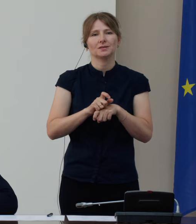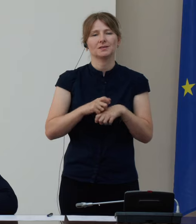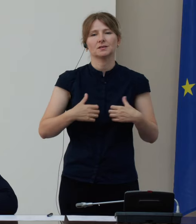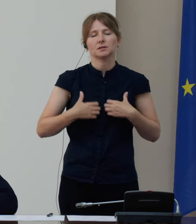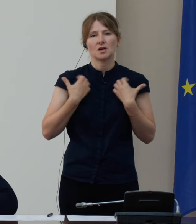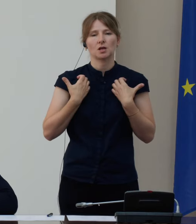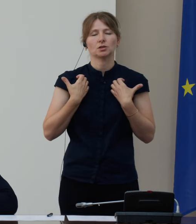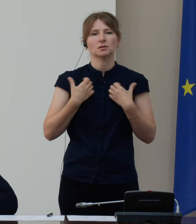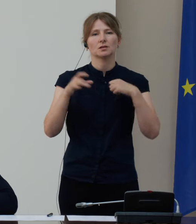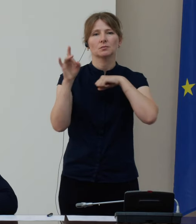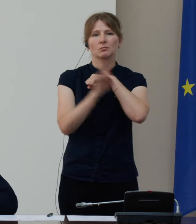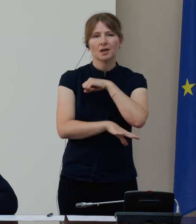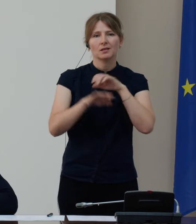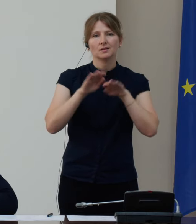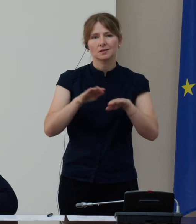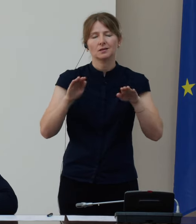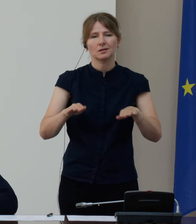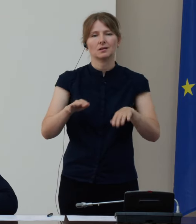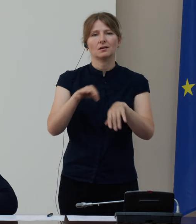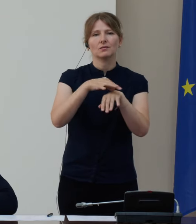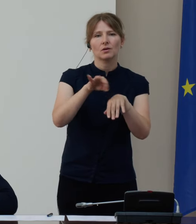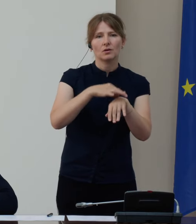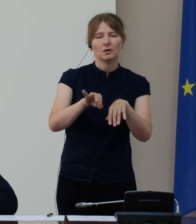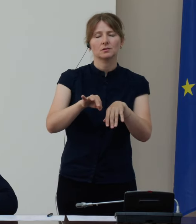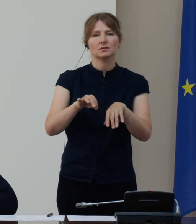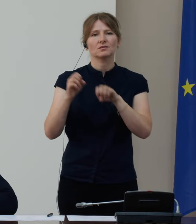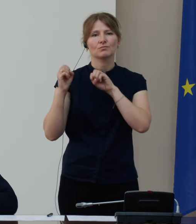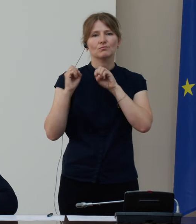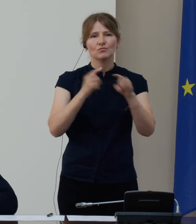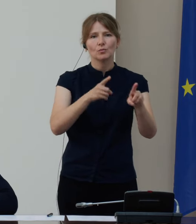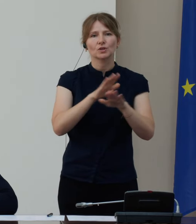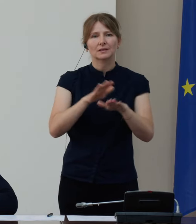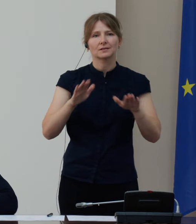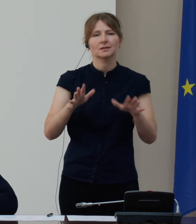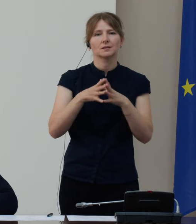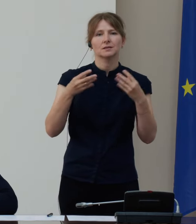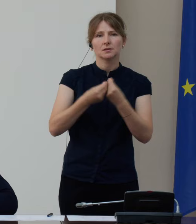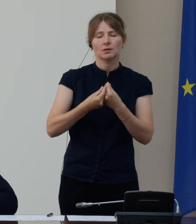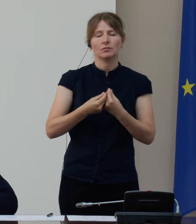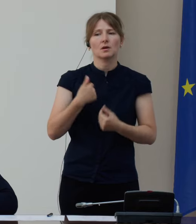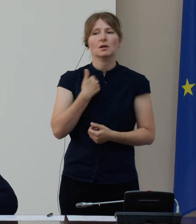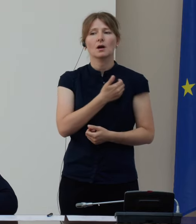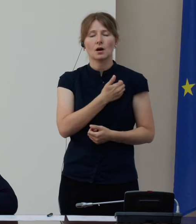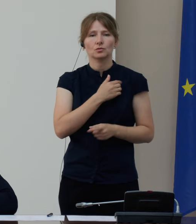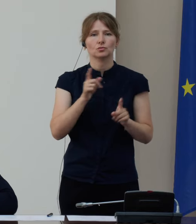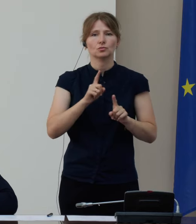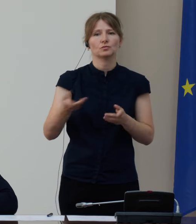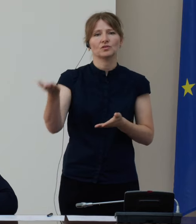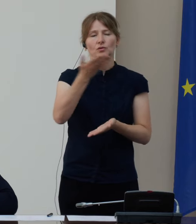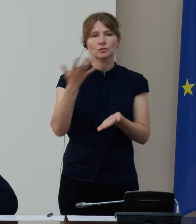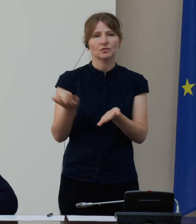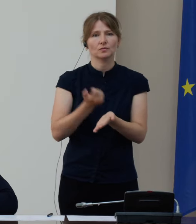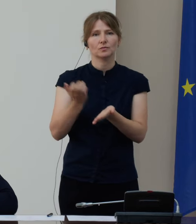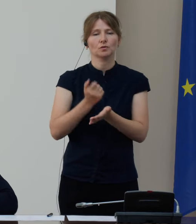copiilor, violența, abandonul. Pentru a putea face cu succes fața acestor probleme, noi avem nevoie de o